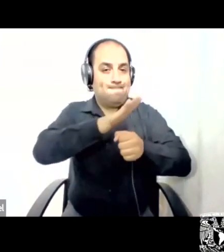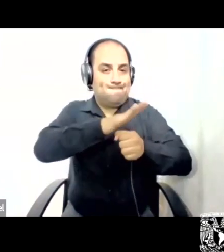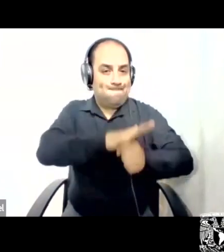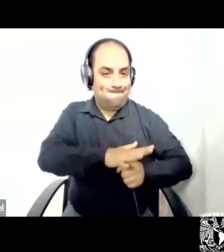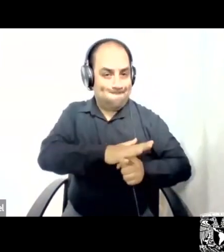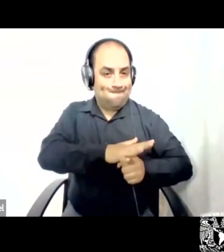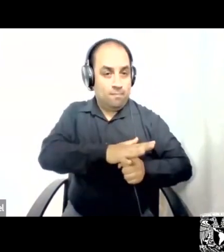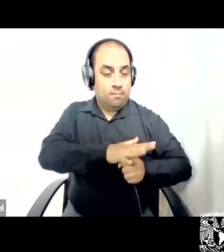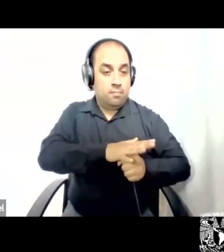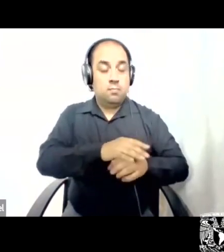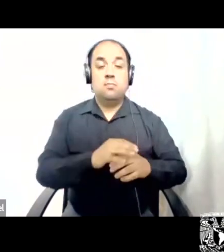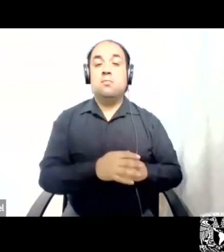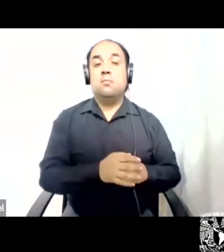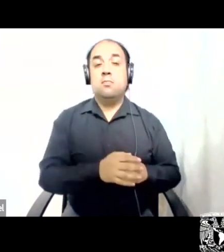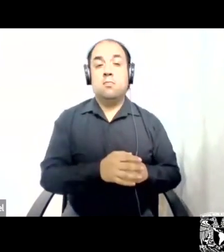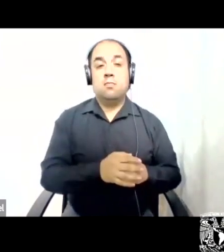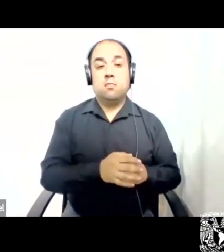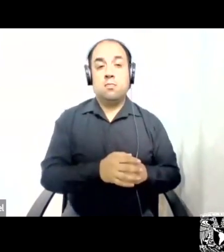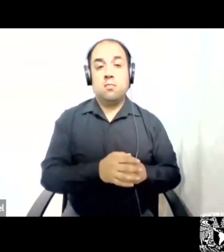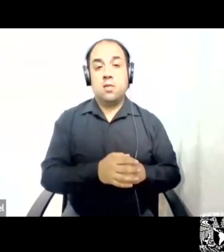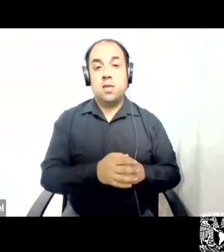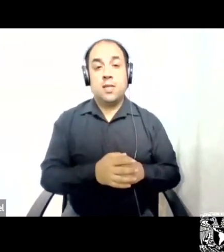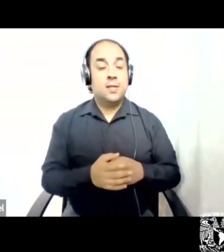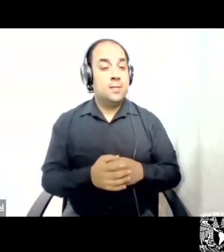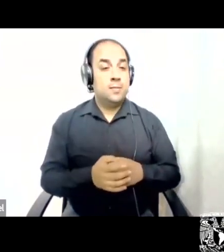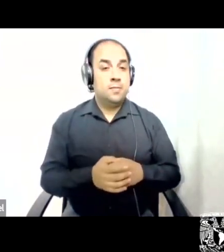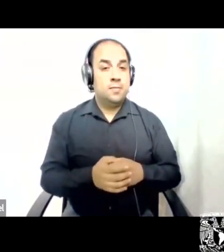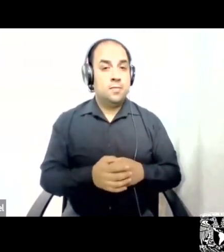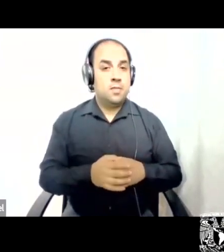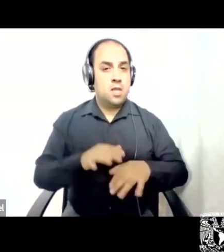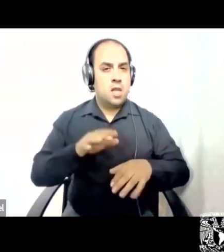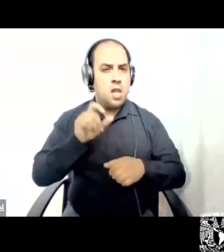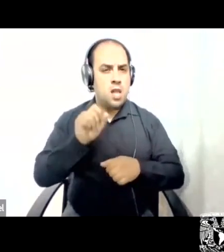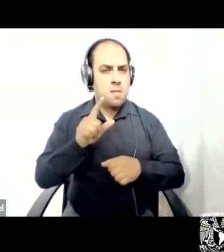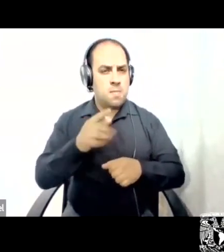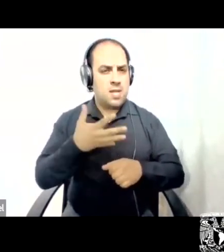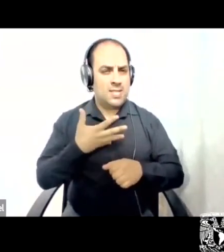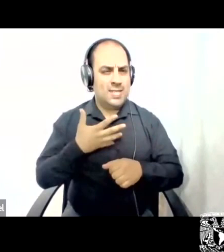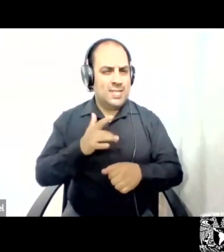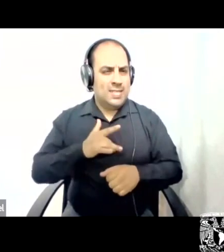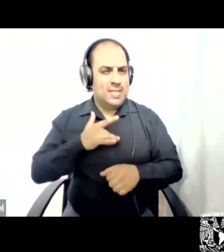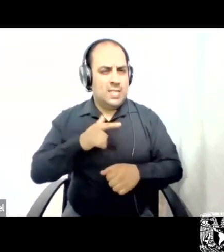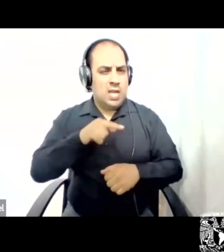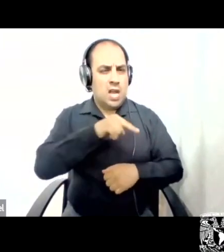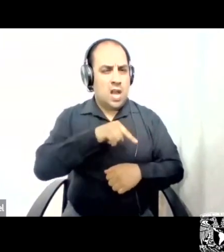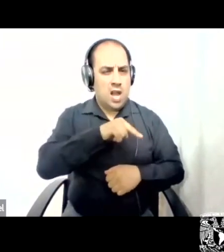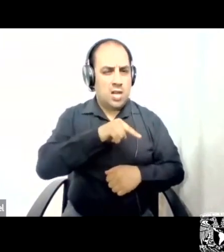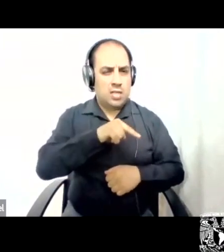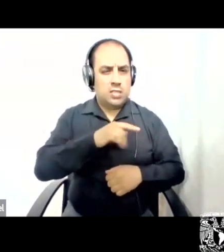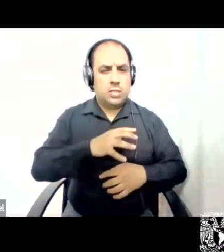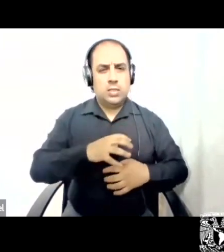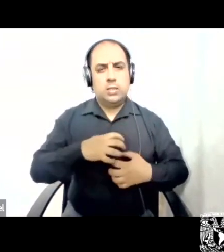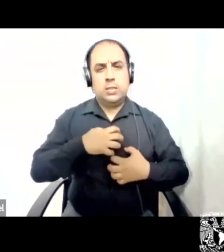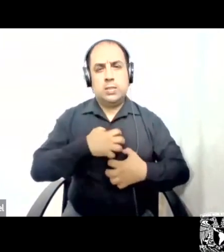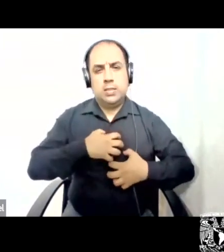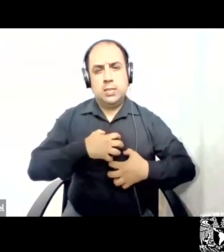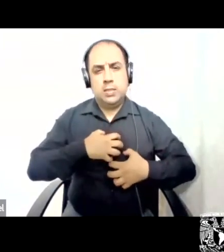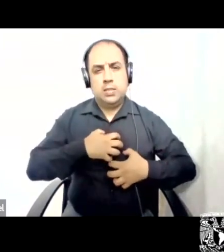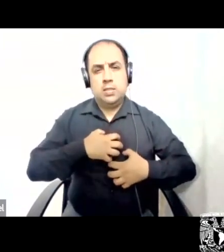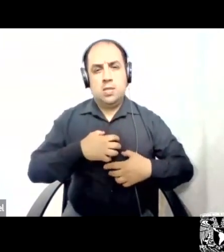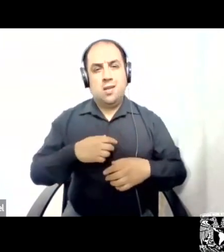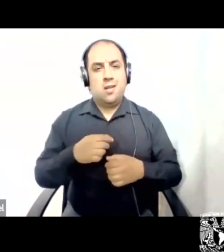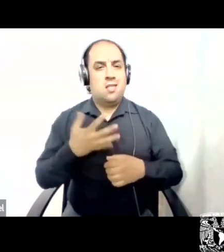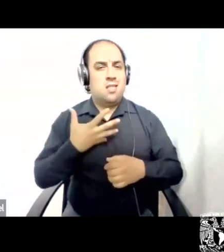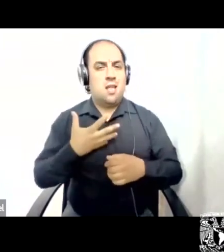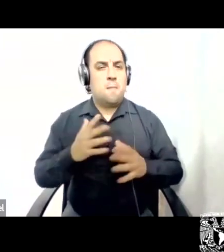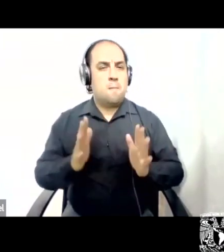ese mecanismo que genera incertidumbre para quienes llegan al lager. Entonces